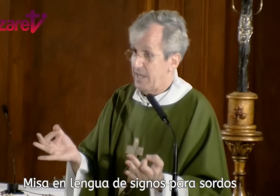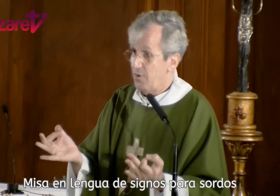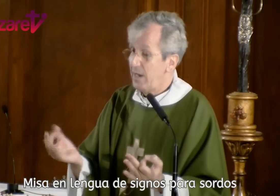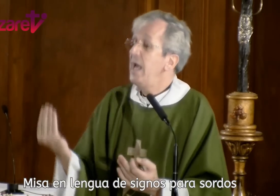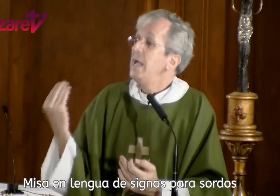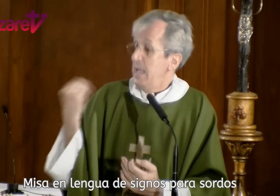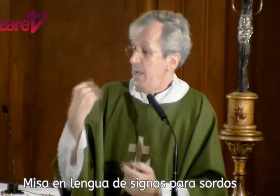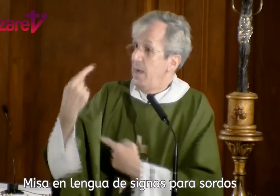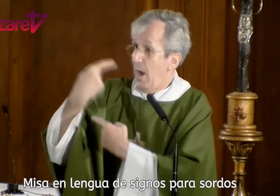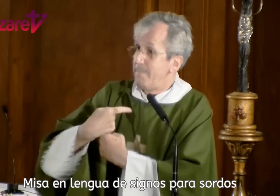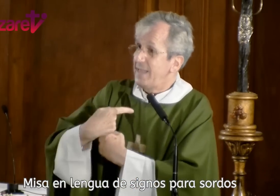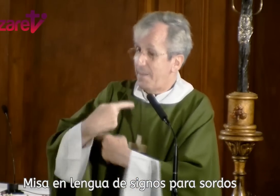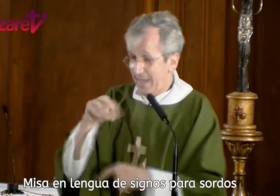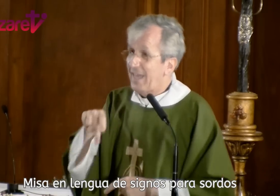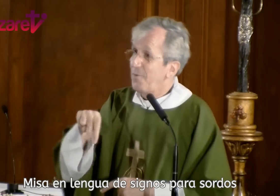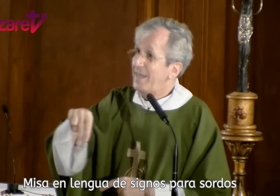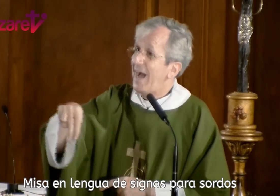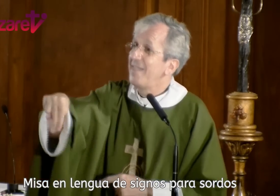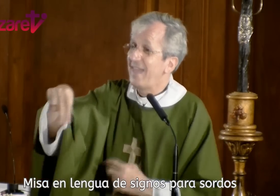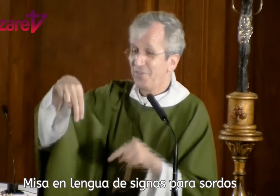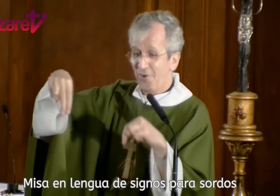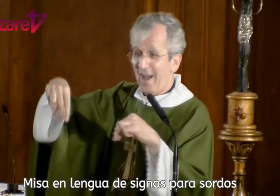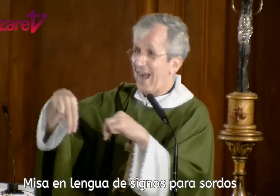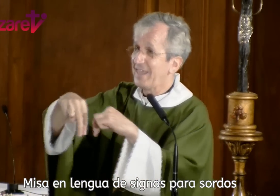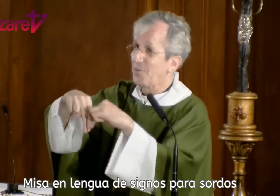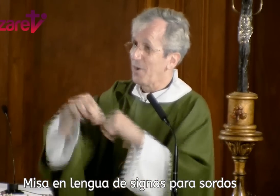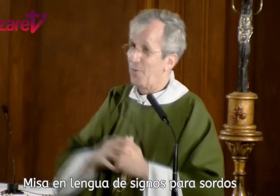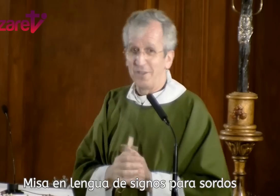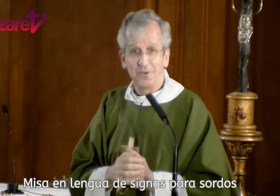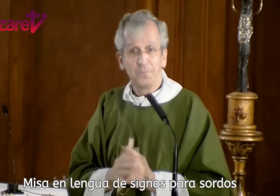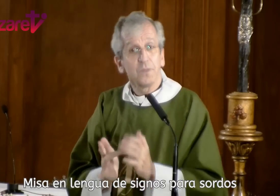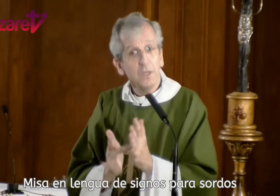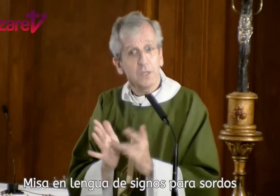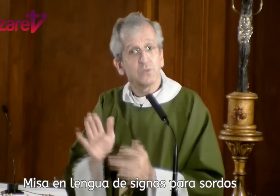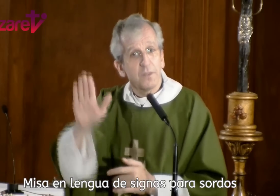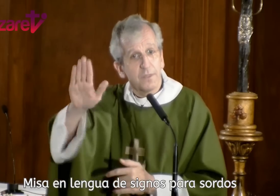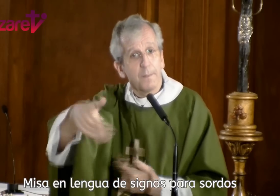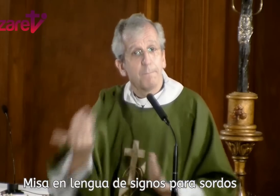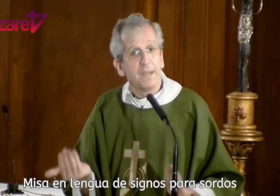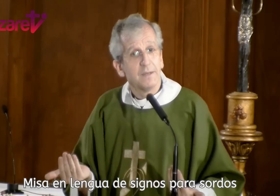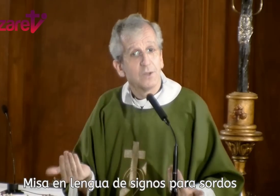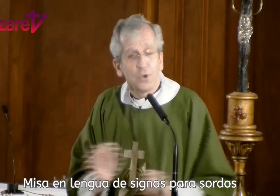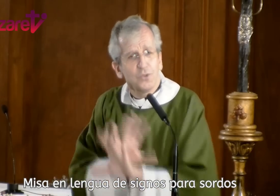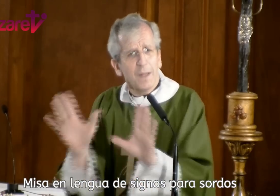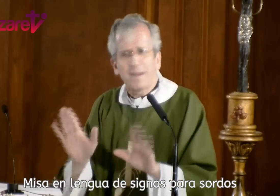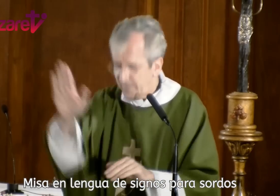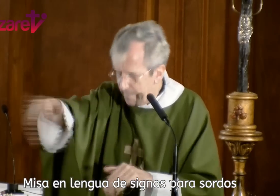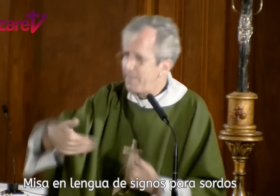Señor, mándame que yo vaya andando hacia tu encuentro. Y Jesús le dice, ven, con toda paz dice,